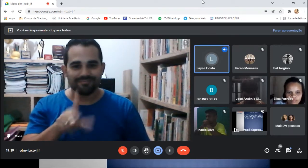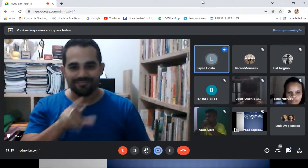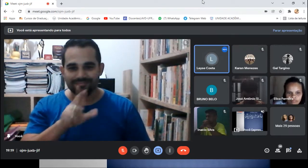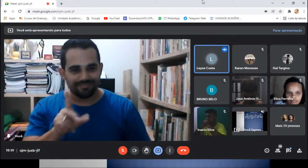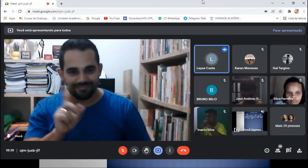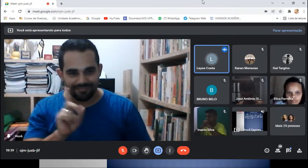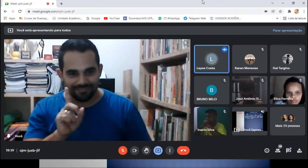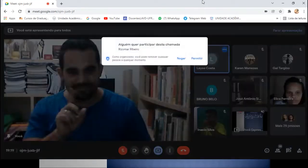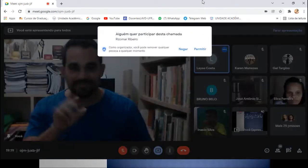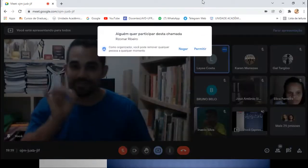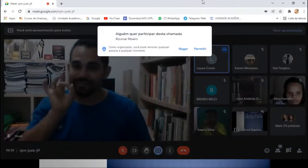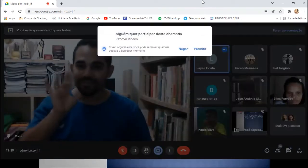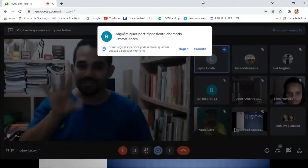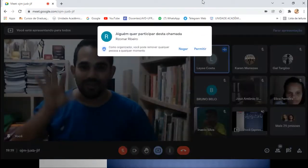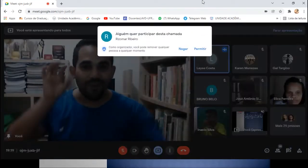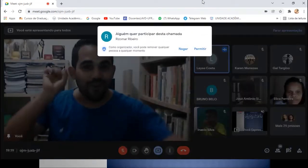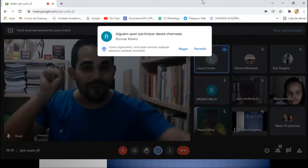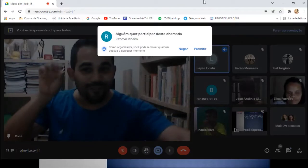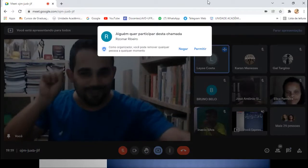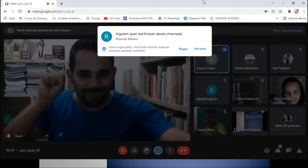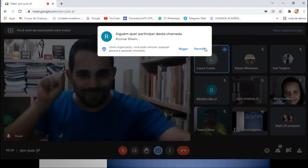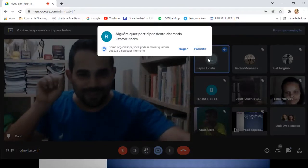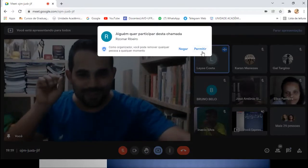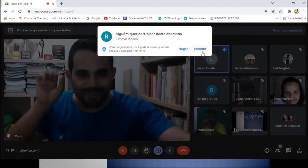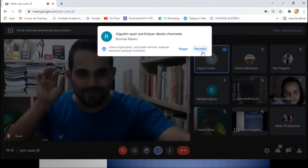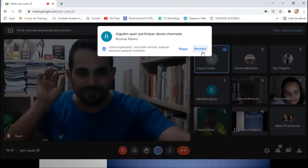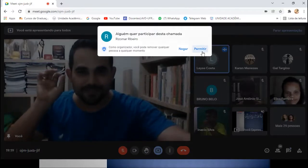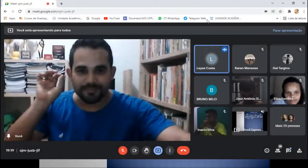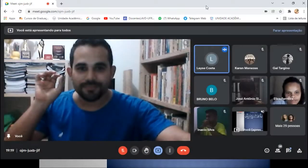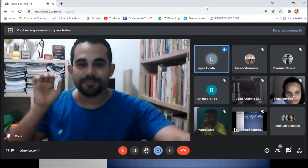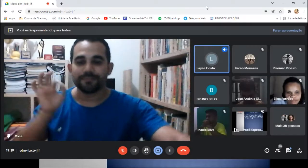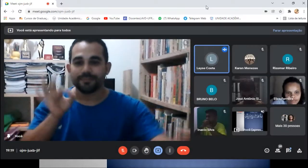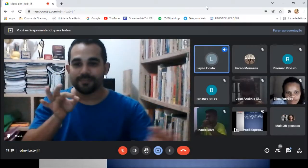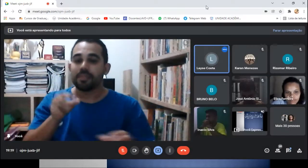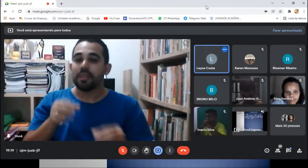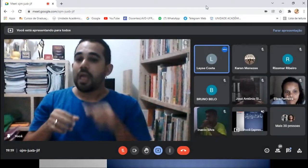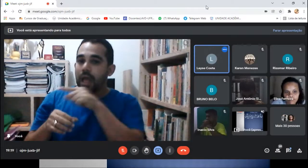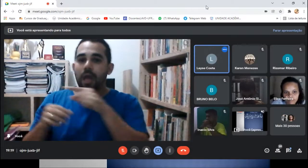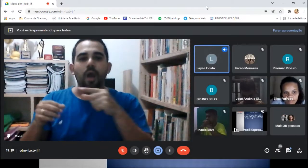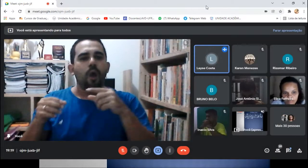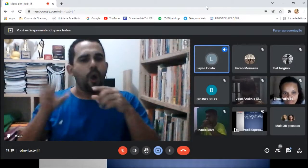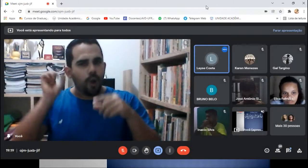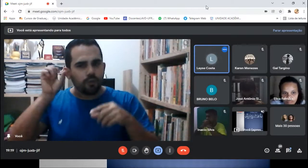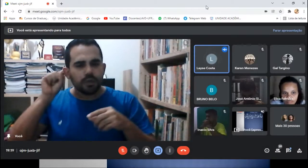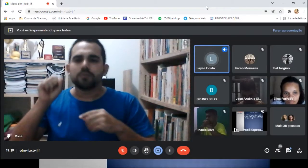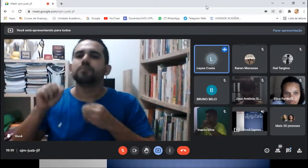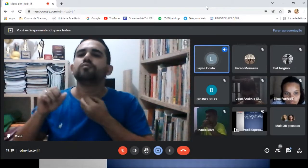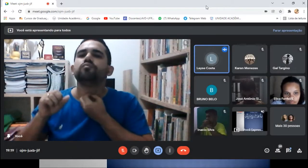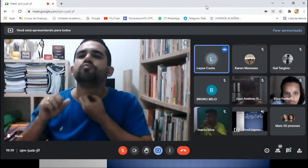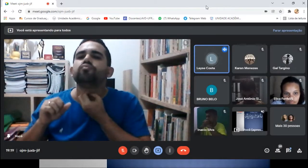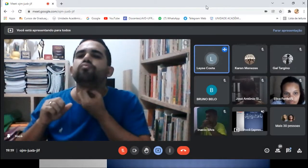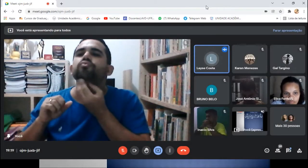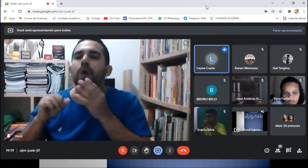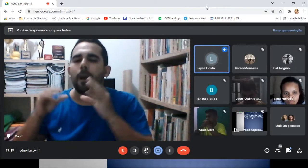né? Os surdos não estudam dessa maneira, estudam de maneira diferente. Esse significado de